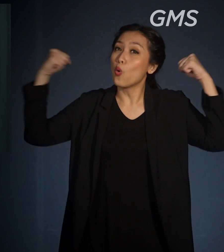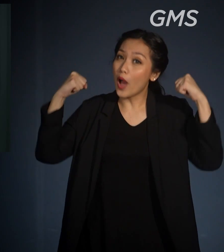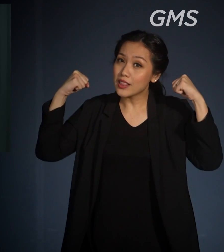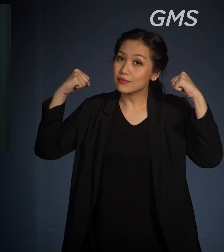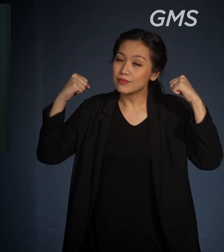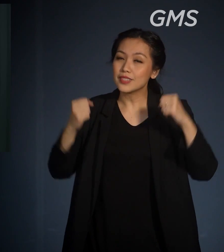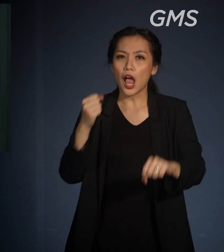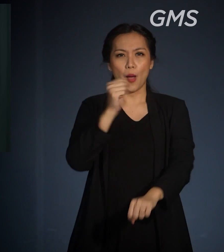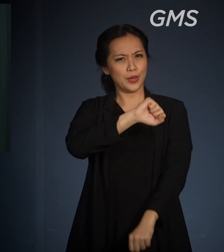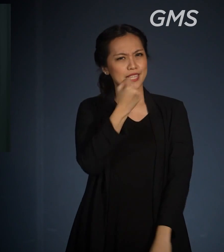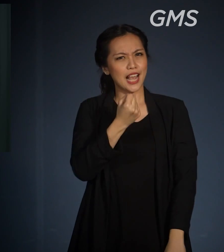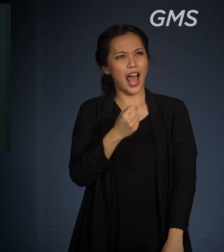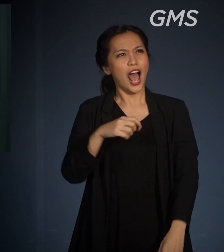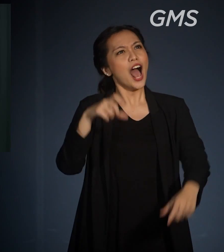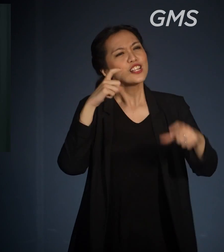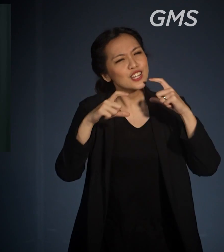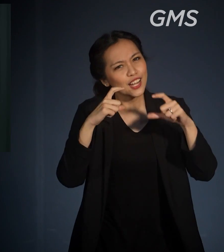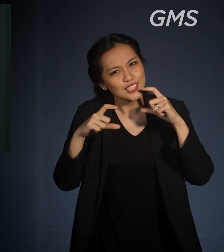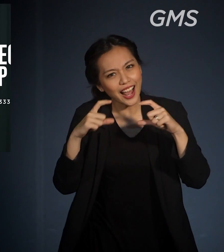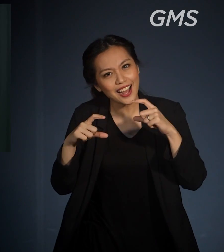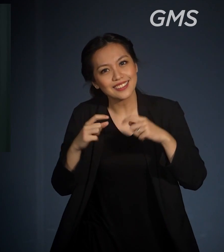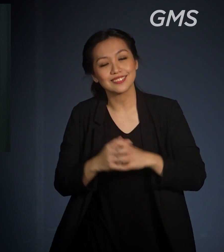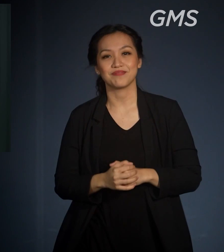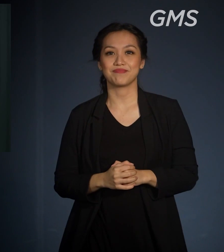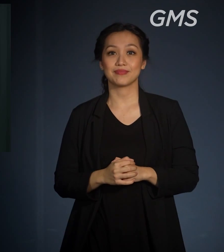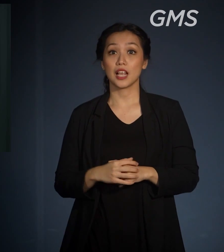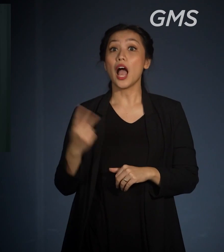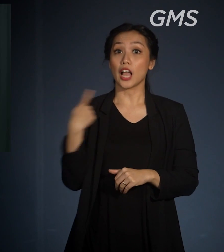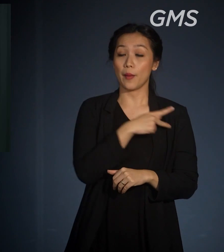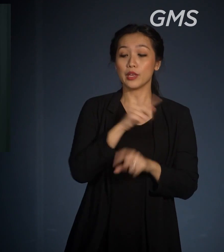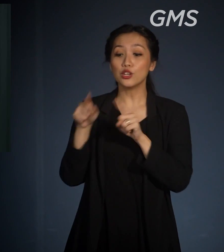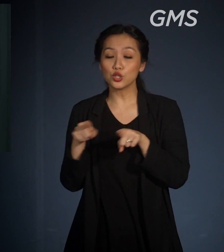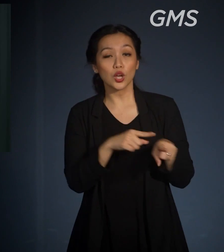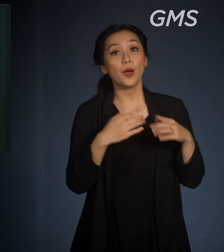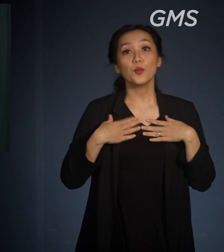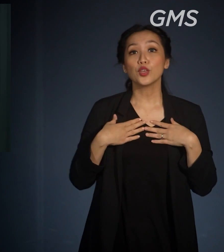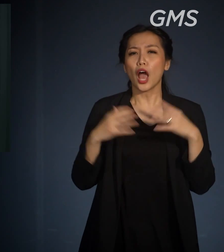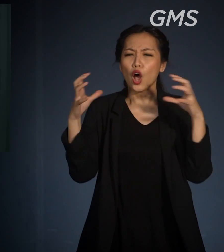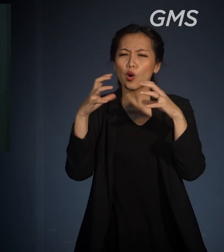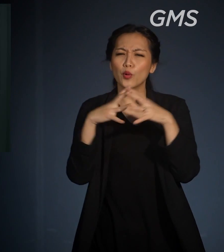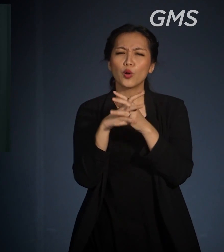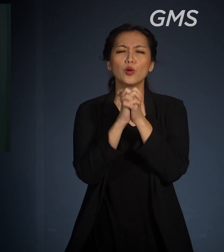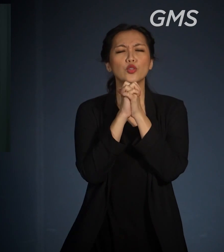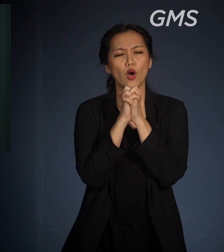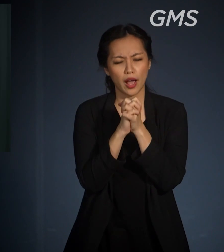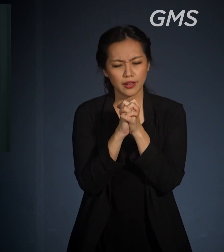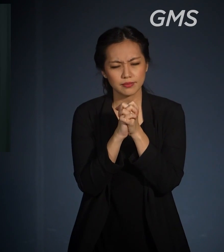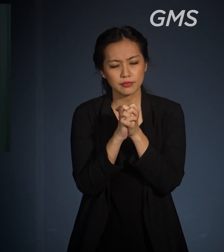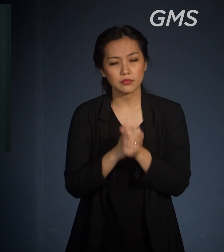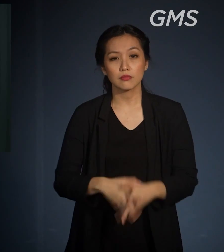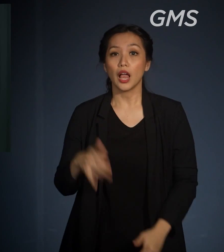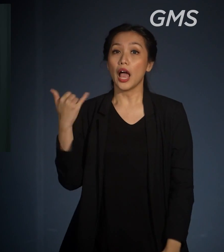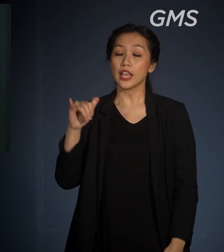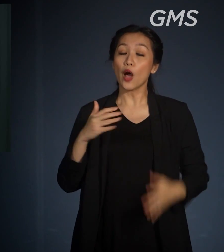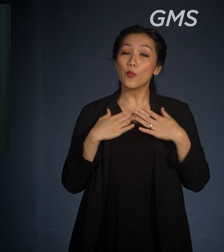bisa sharing-sharing apa yang sedang Anda alami. Demikian juga kami dari Departemen Doa, kami ingin mengundang bagi saudara-saudaraku sekalian